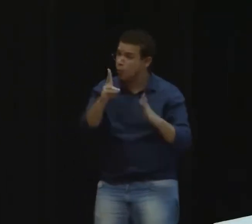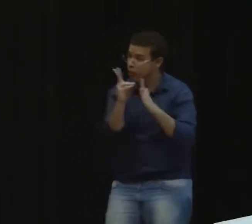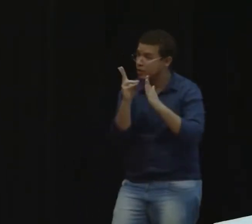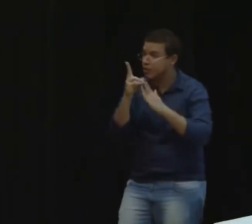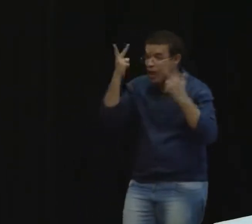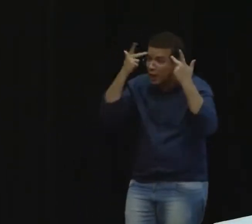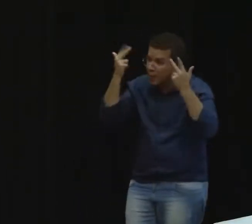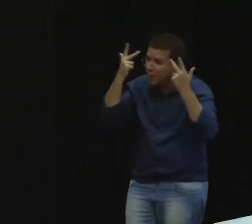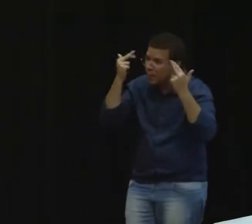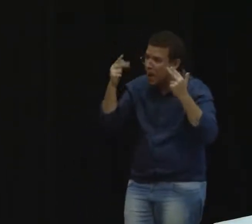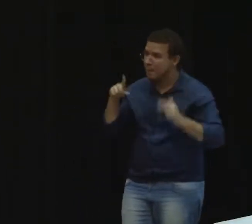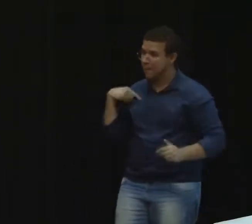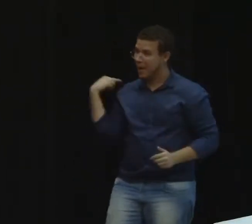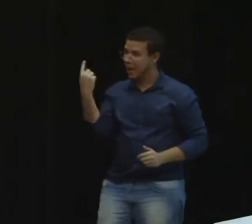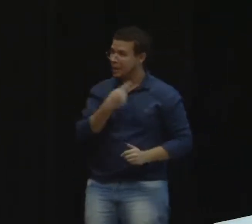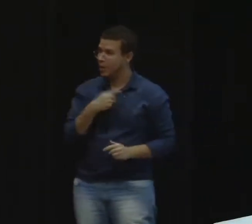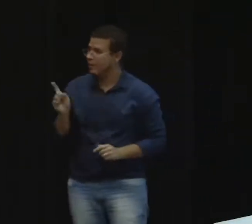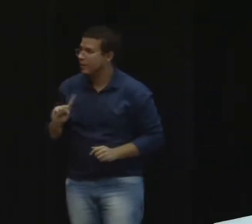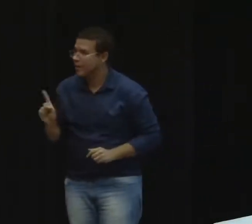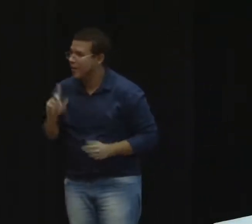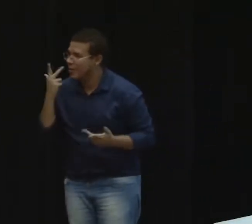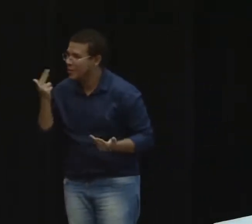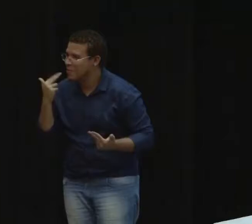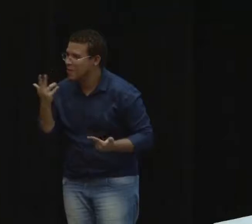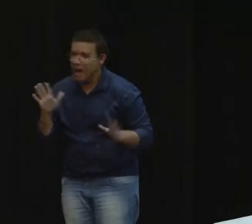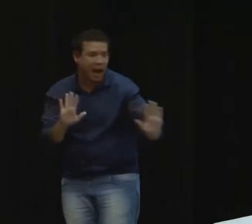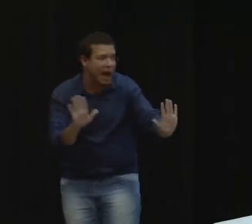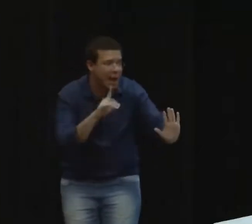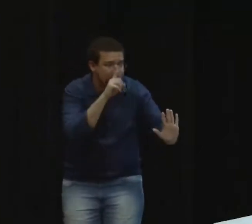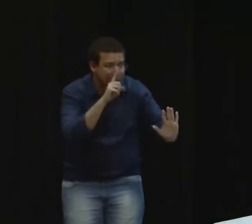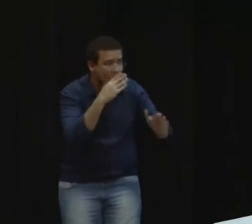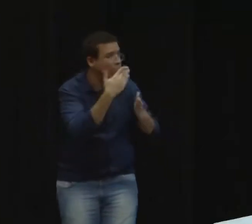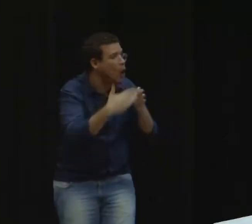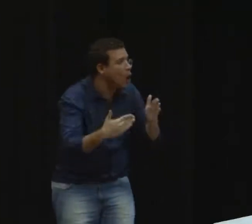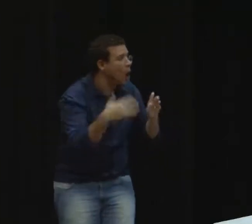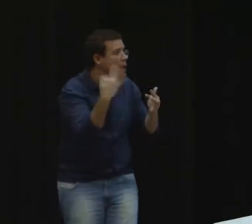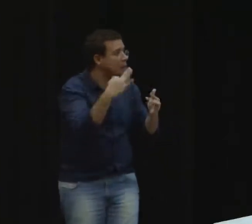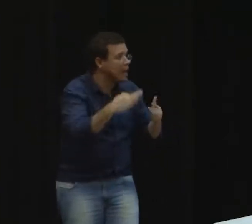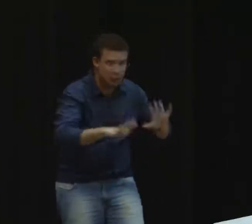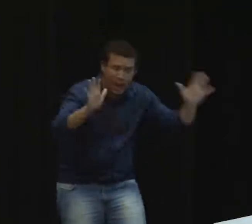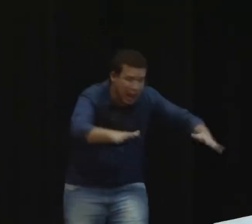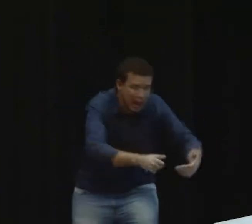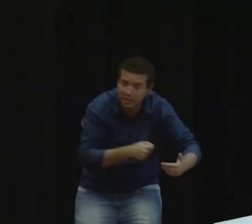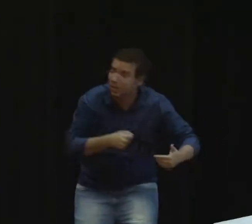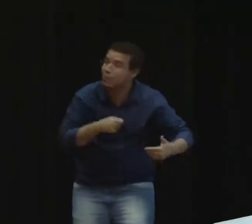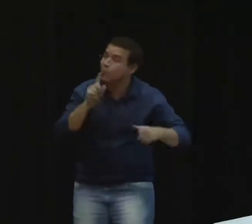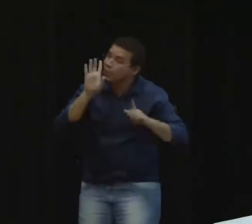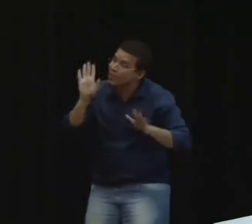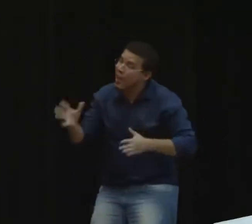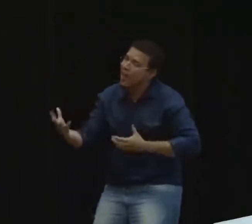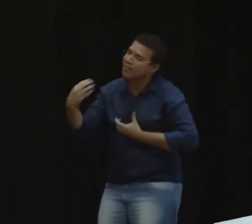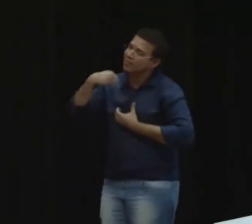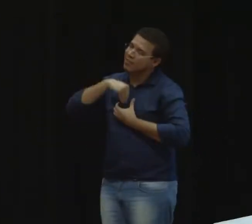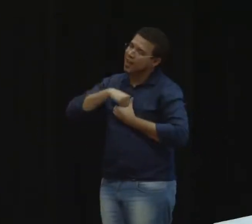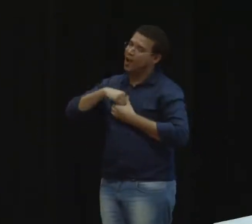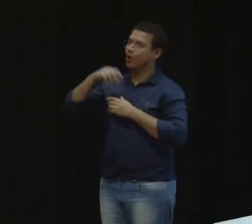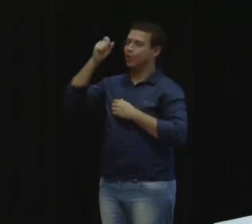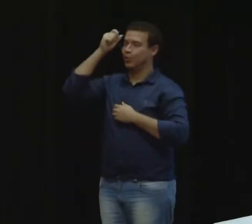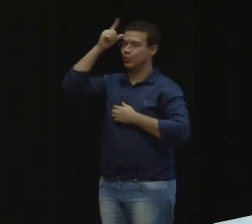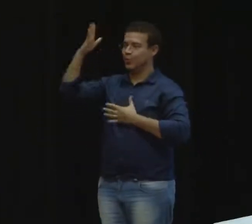com faca, porque isso, para a cultura indígena, é natural. Para nós, não. A gente já fala, é perigoso, não pode. Mas porque